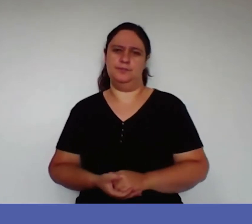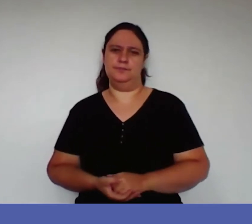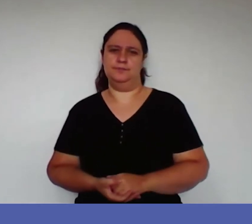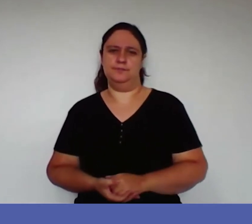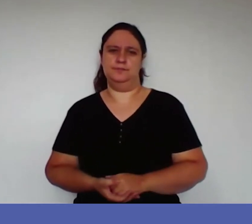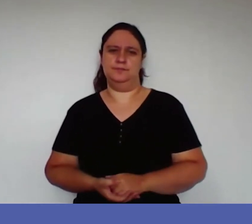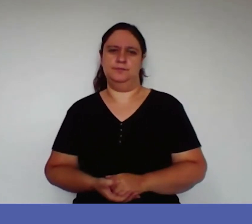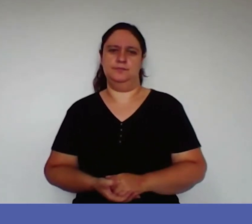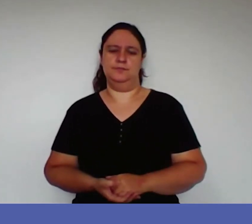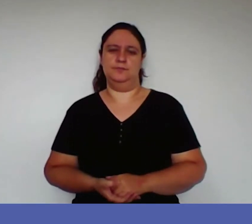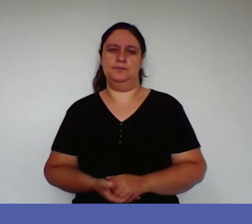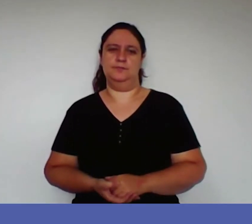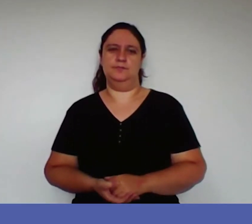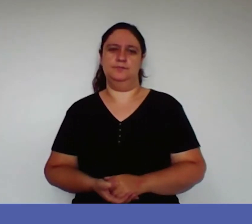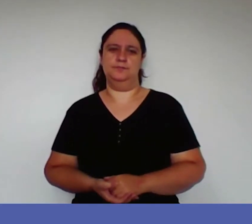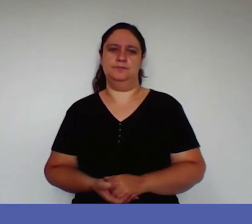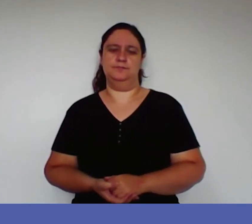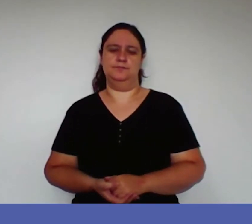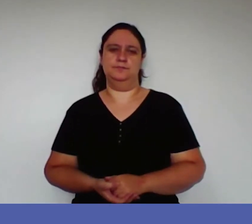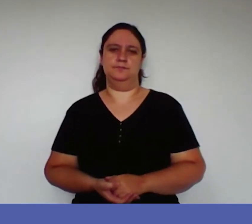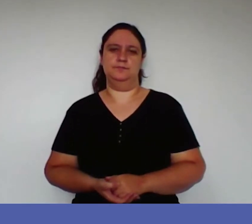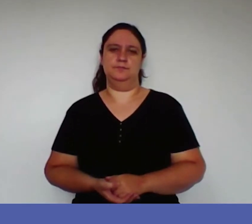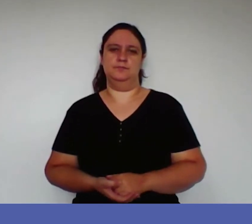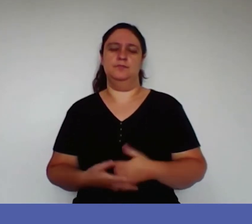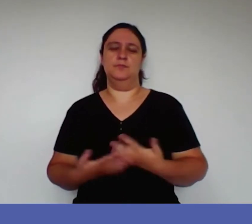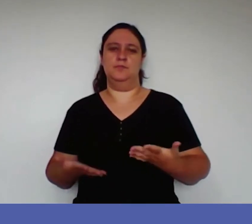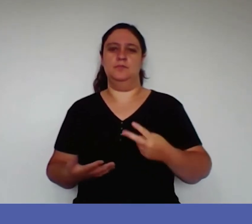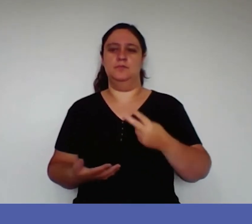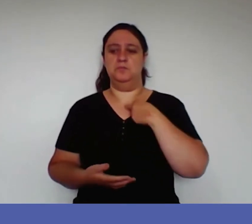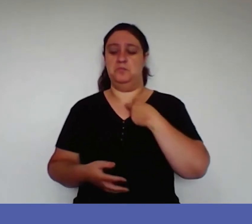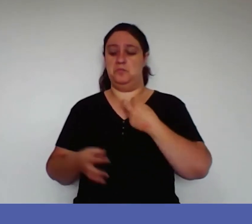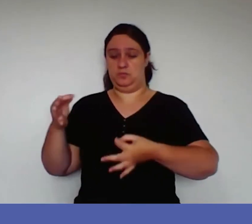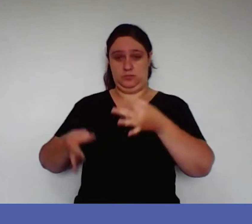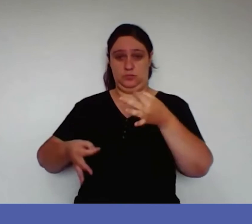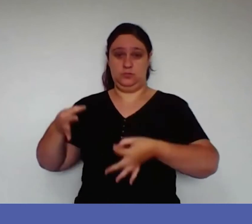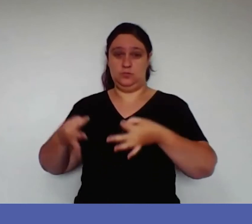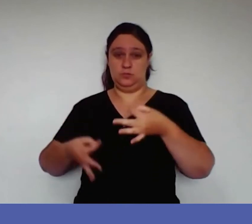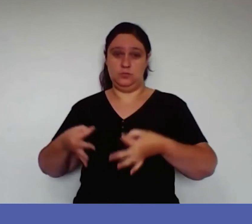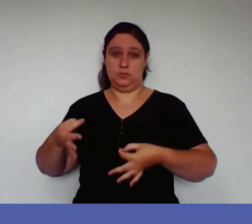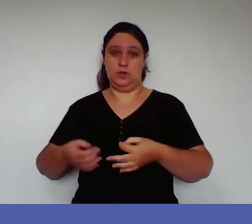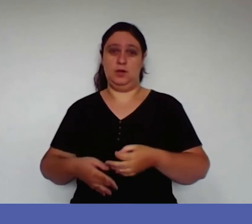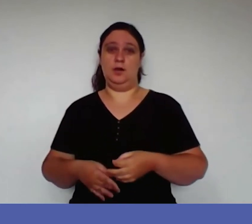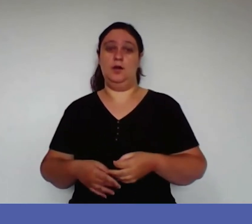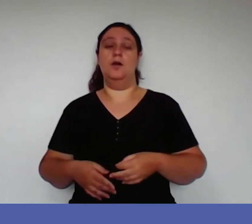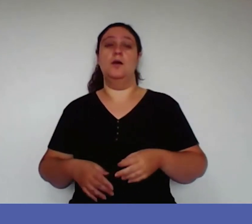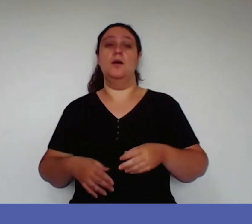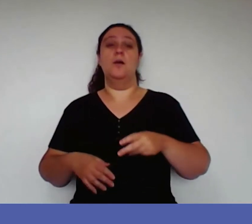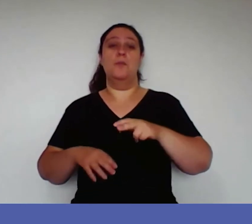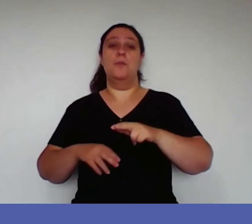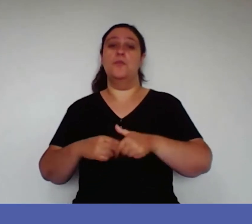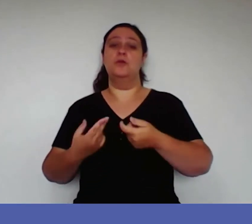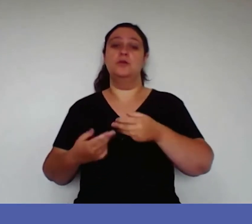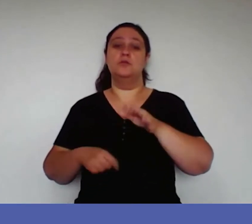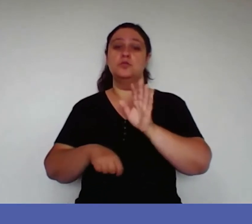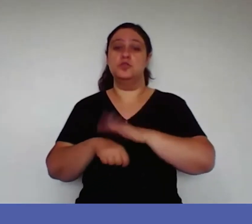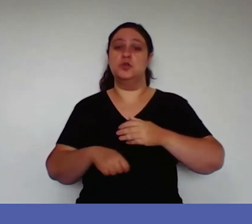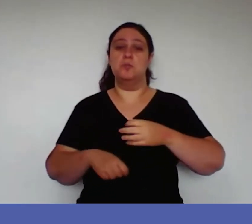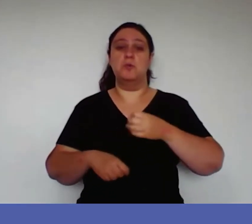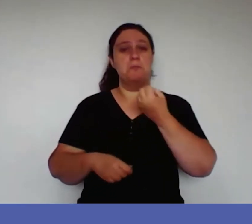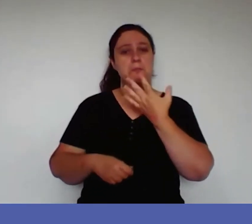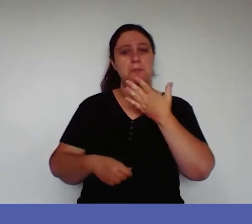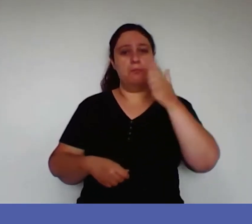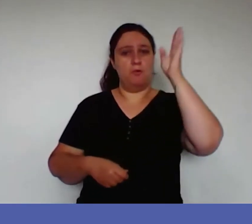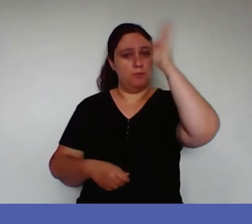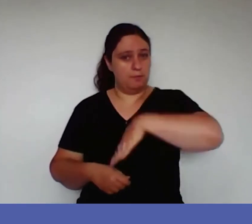surpreende você, né? Então não vamos medir com o nosso. Por isso que aqui ele mandou trazer maus e bons. Vocês se lembram